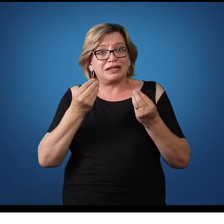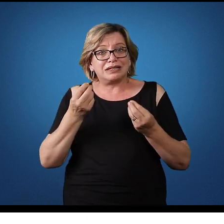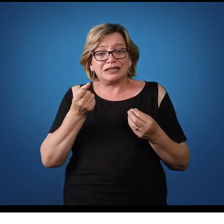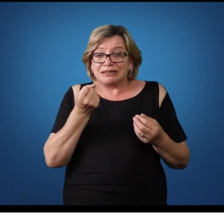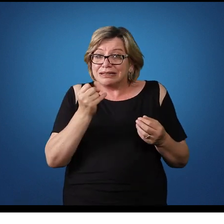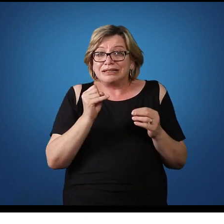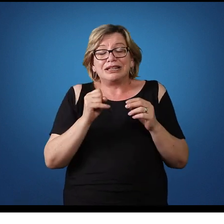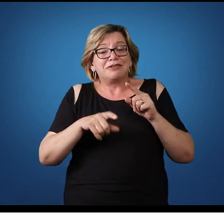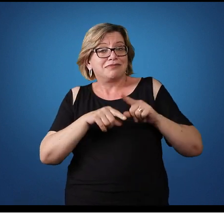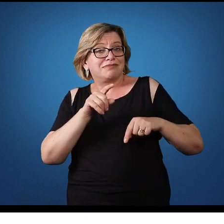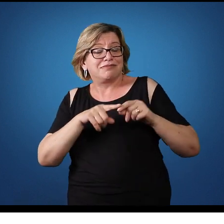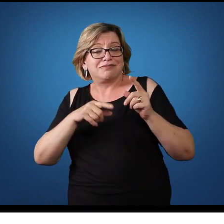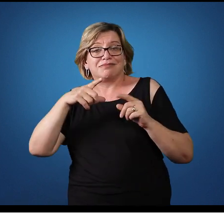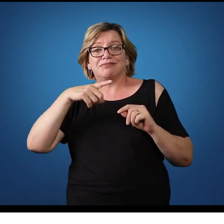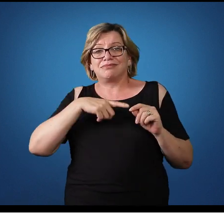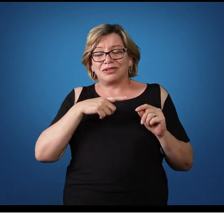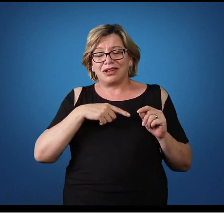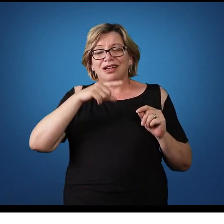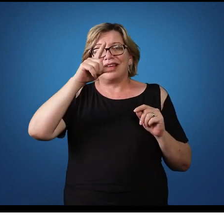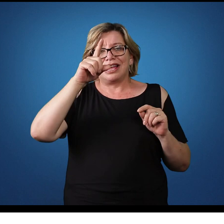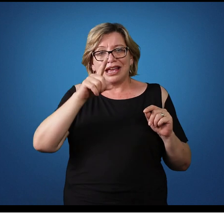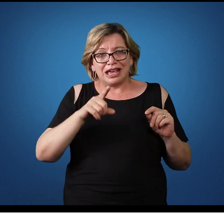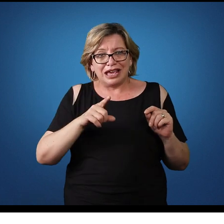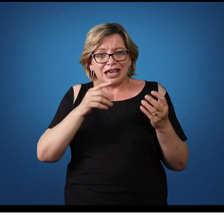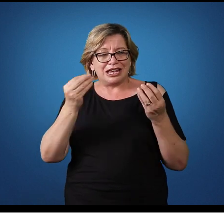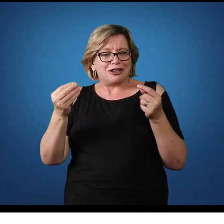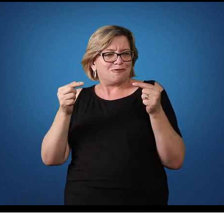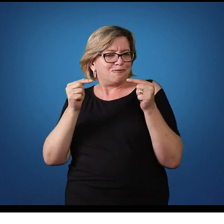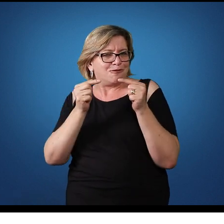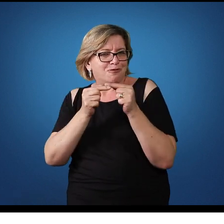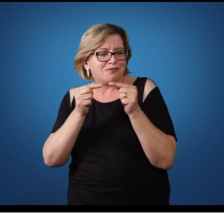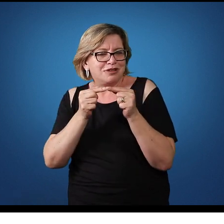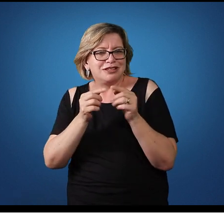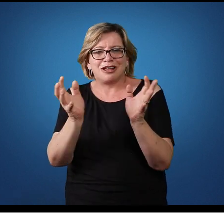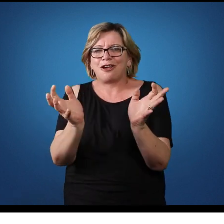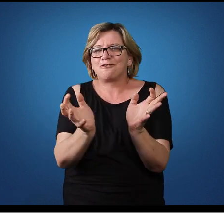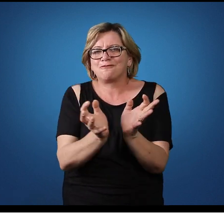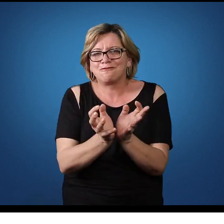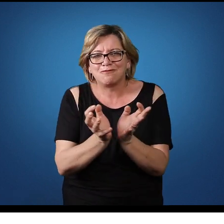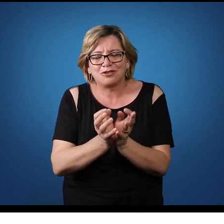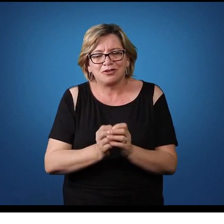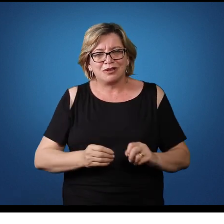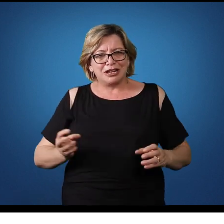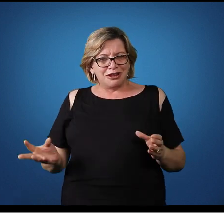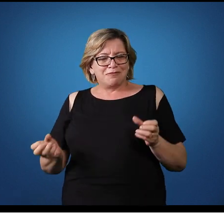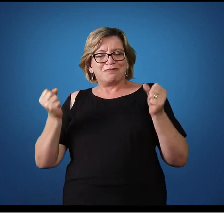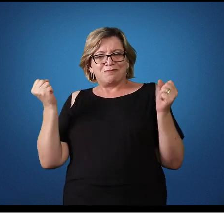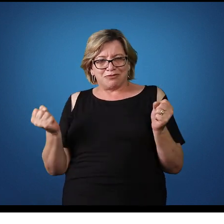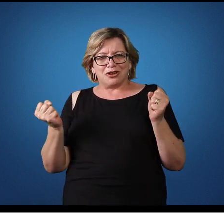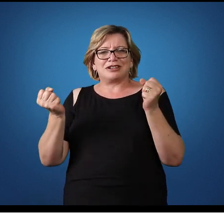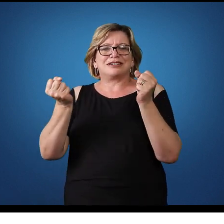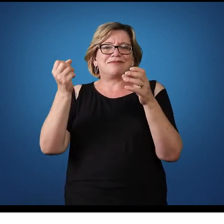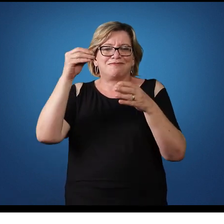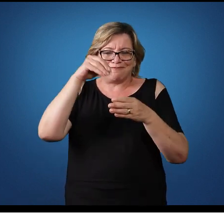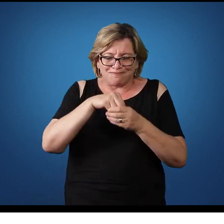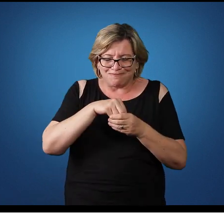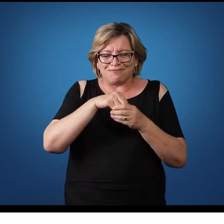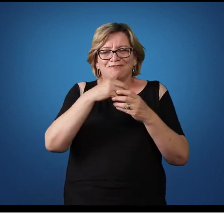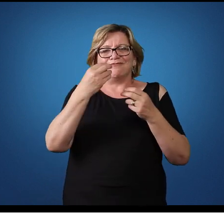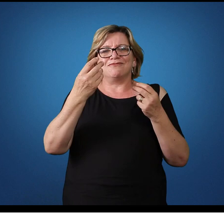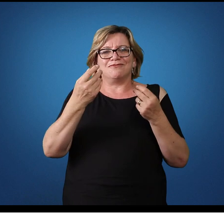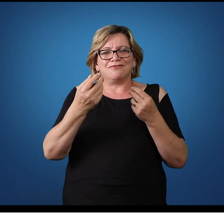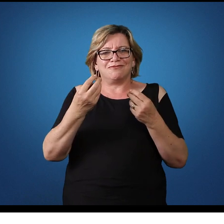o objeto tiver, então ele cai naquela categoria, ele faz parte daquela classe de